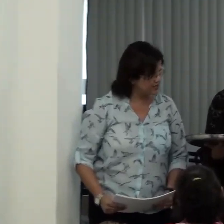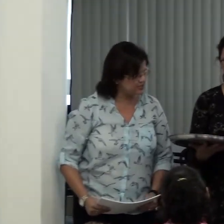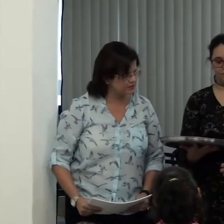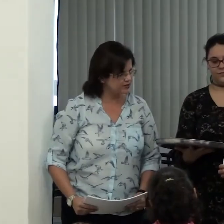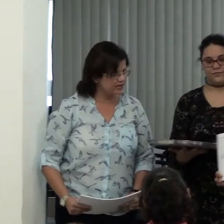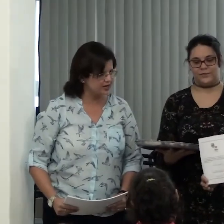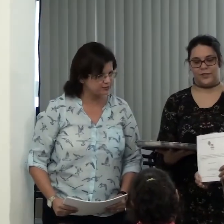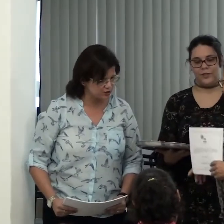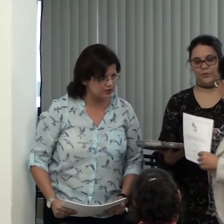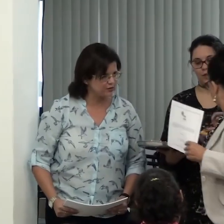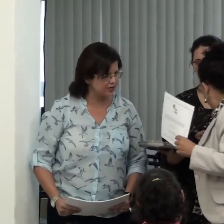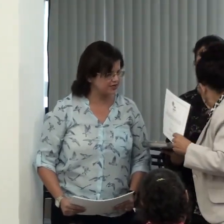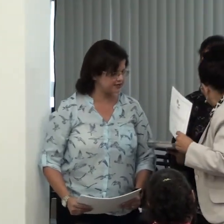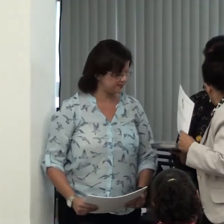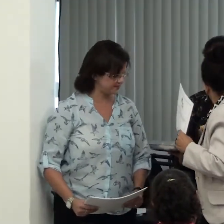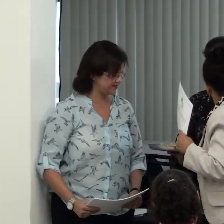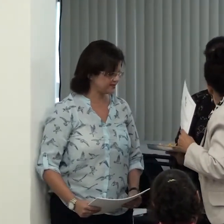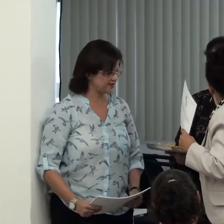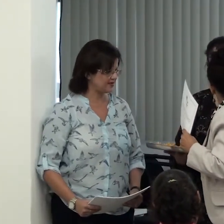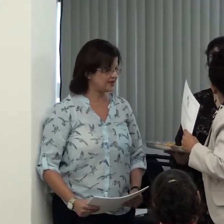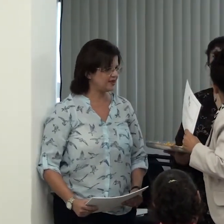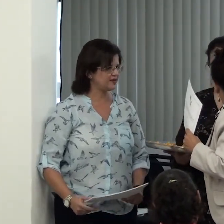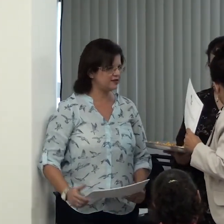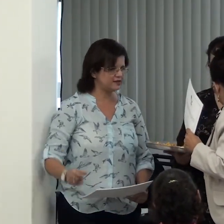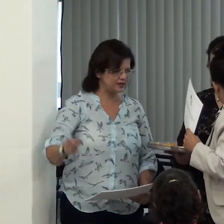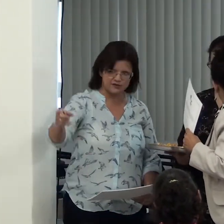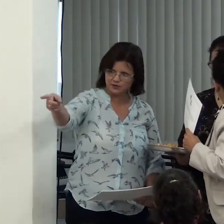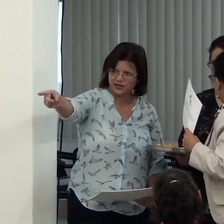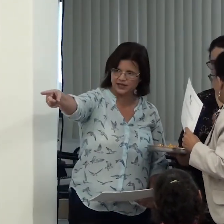tá, Graça, por sua